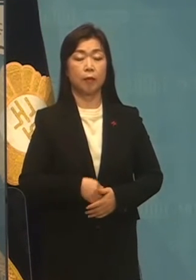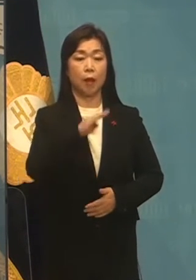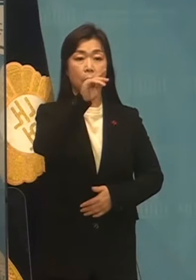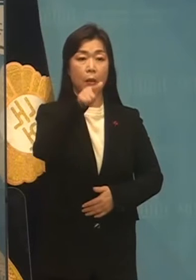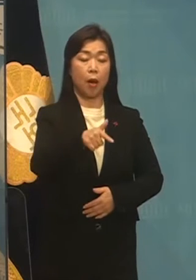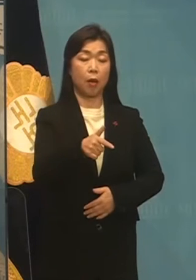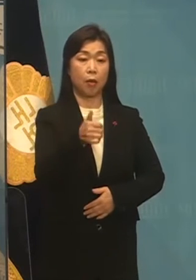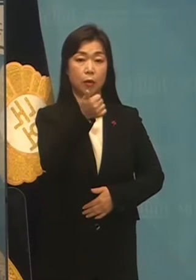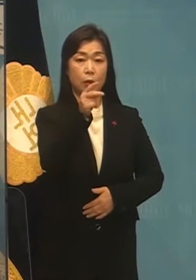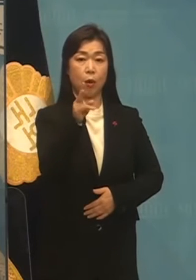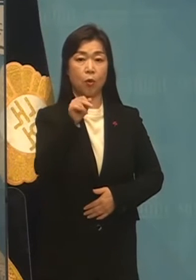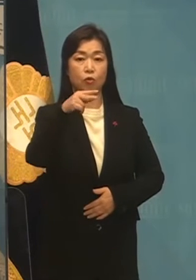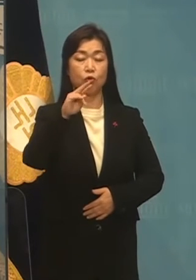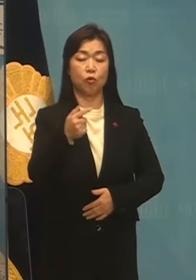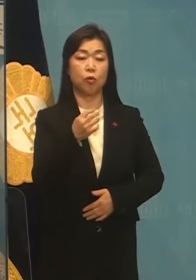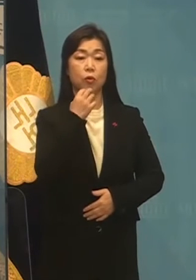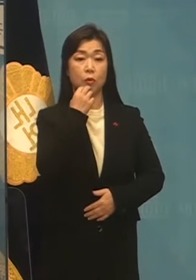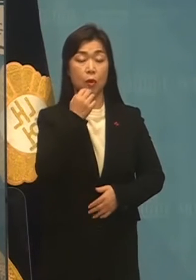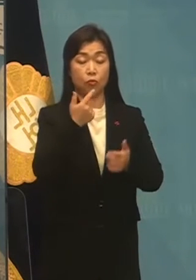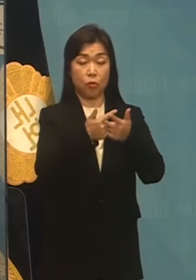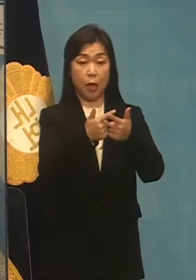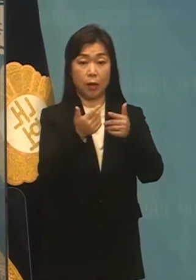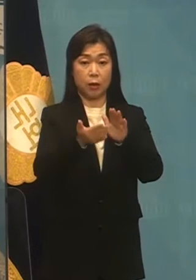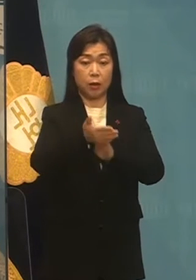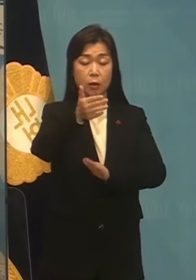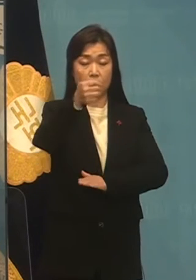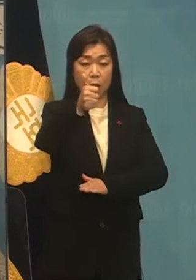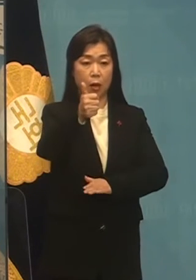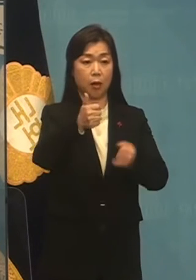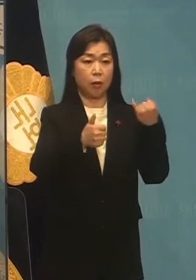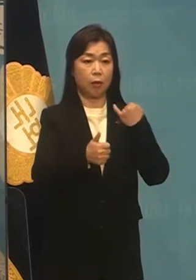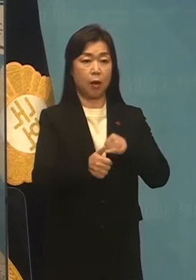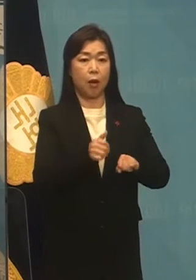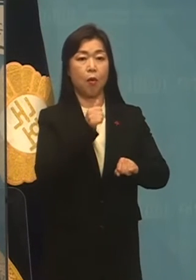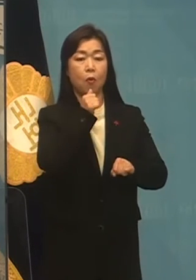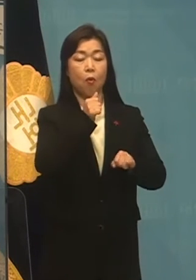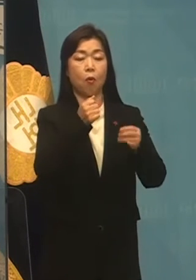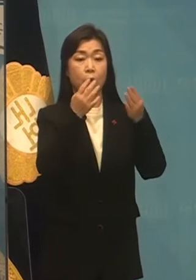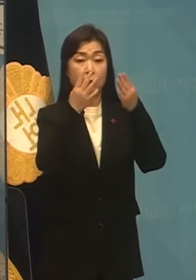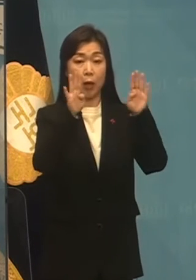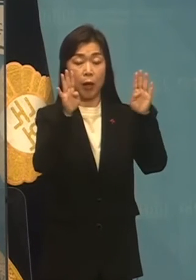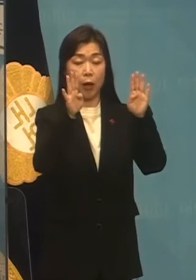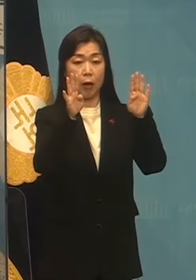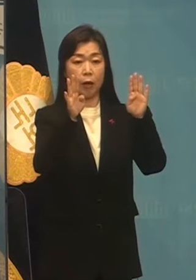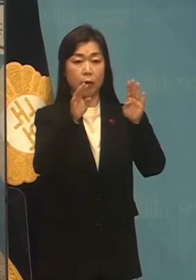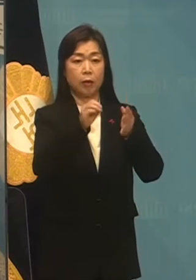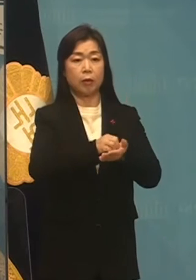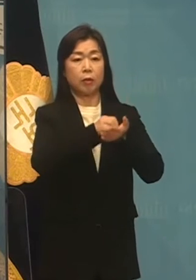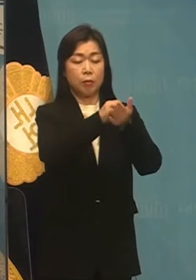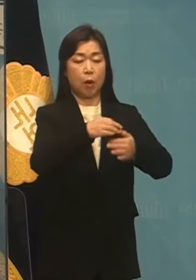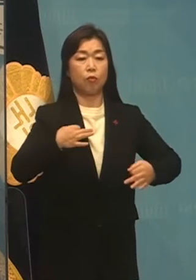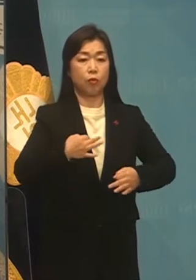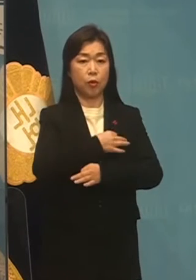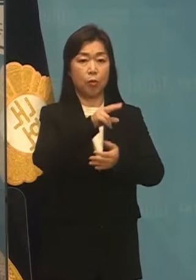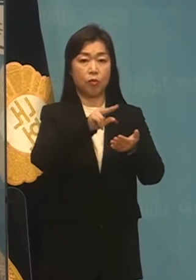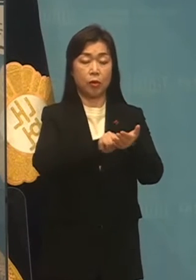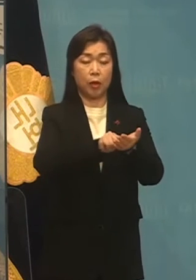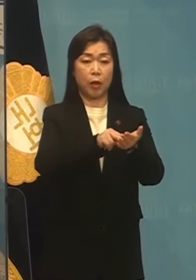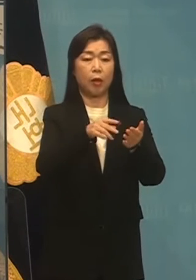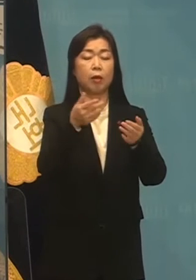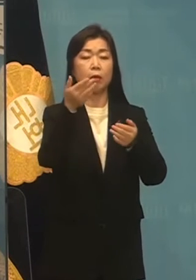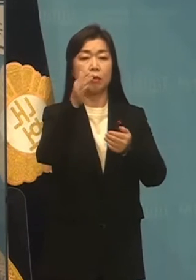박형준 시장은 딸 홍대 입시와 관련해 딸이 직계 비속이 아니기 때문에 검찰에 불기소 처분을